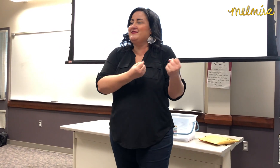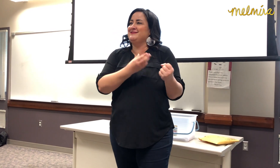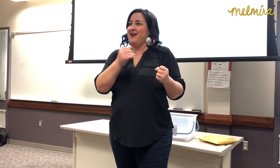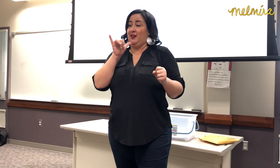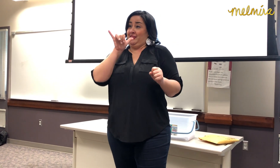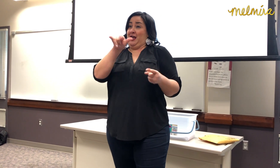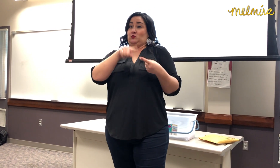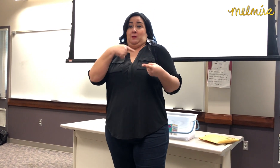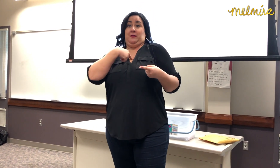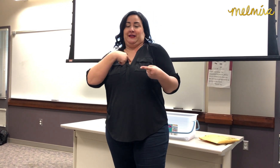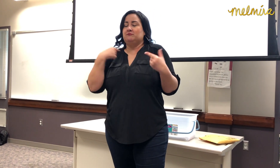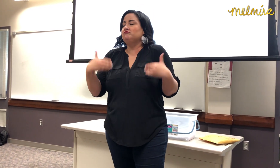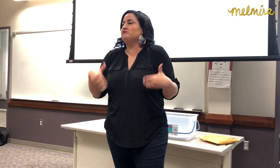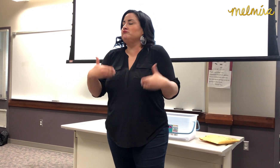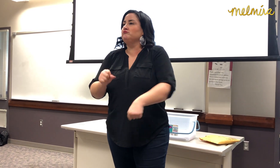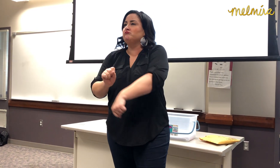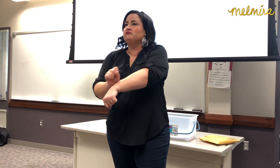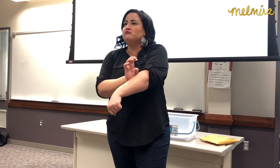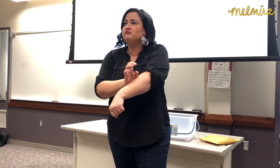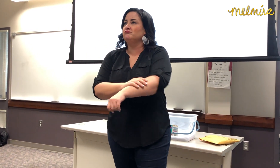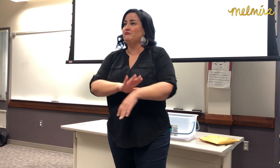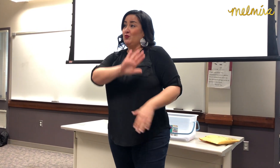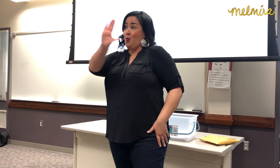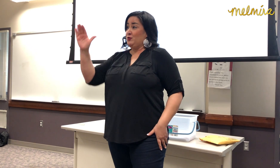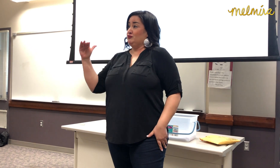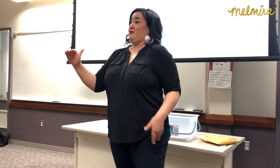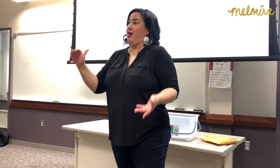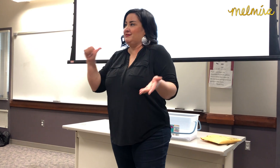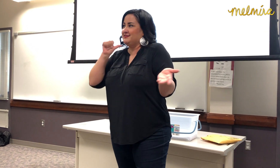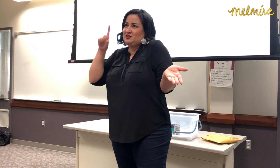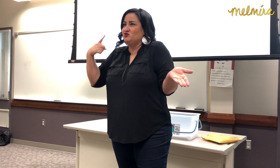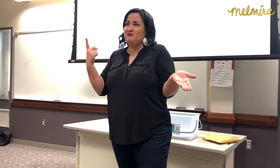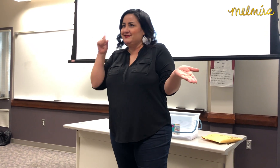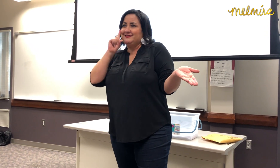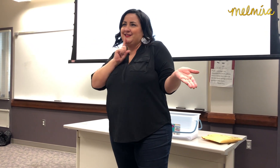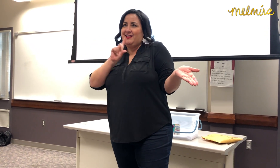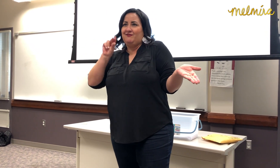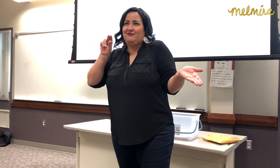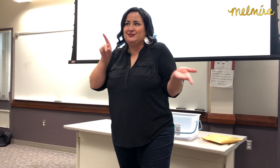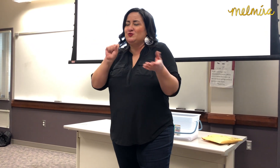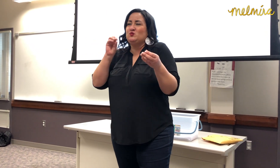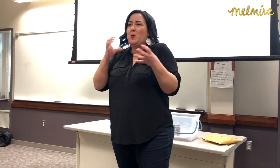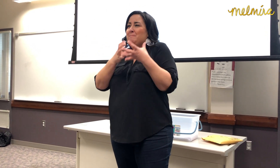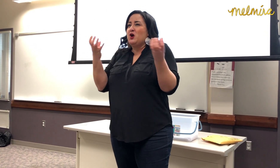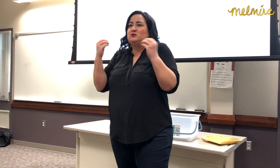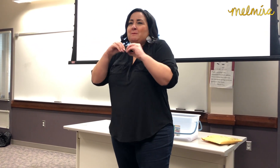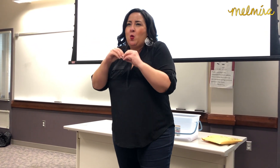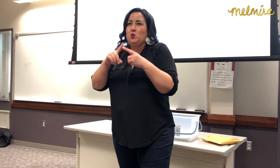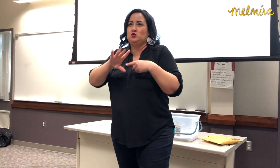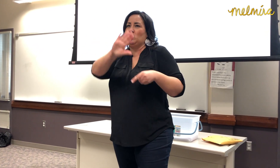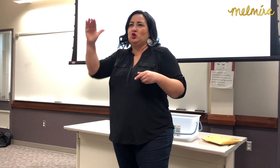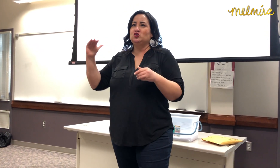Y su hija dijo, yo no solamente soy tu hija sorda, sino que ahora entiendo que tú tienes orgullo acerca de